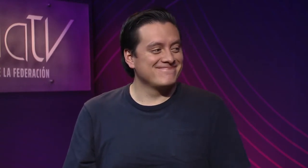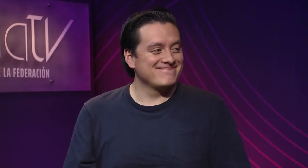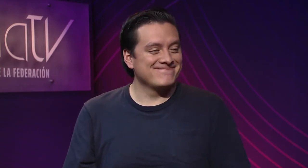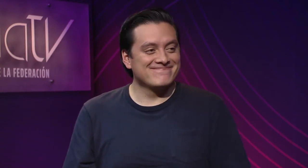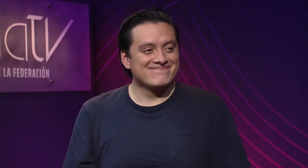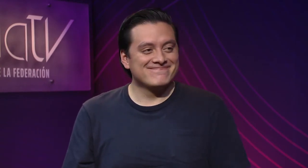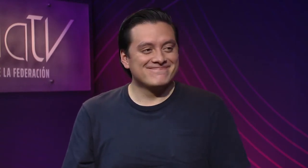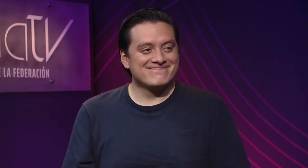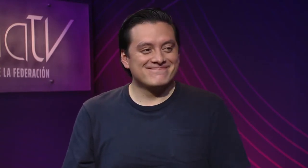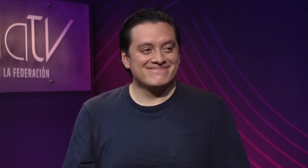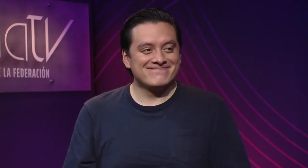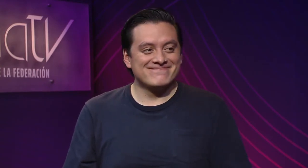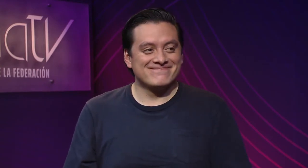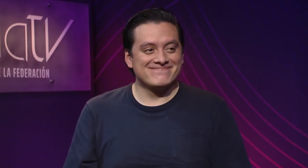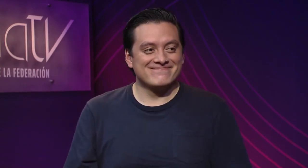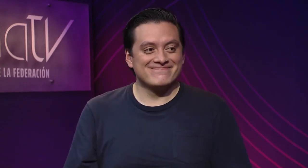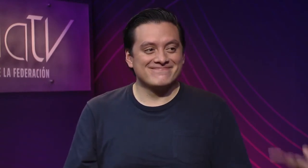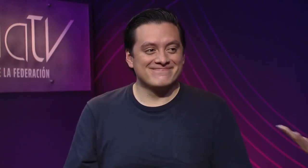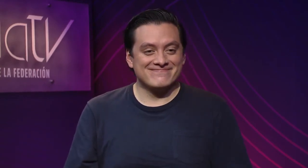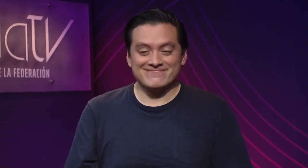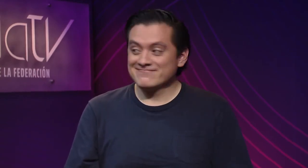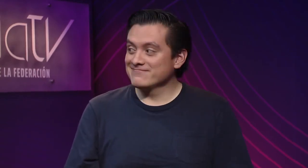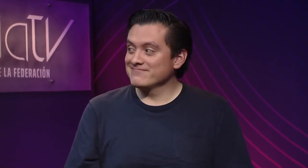comunicarnos. Marisol.